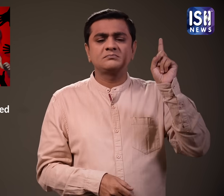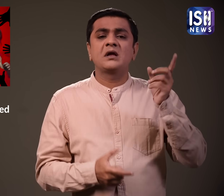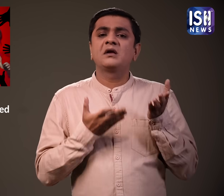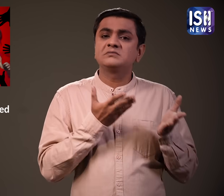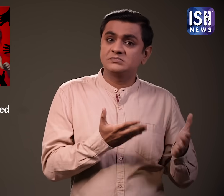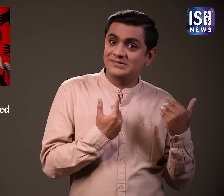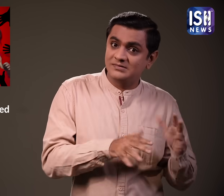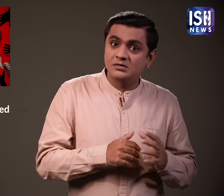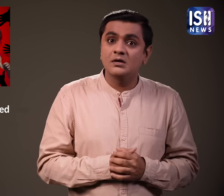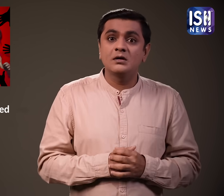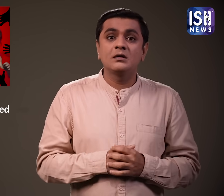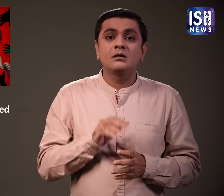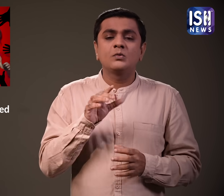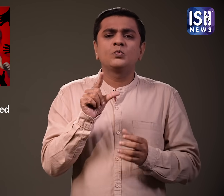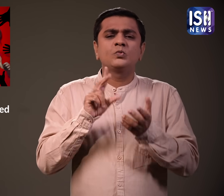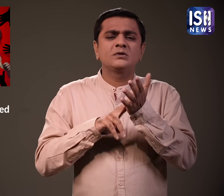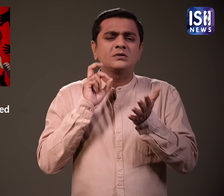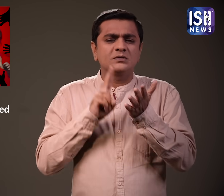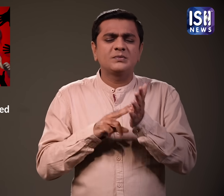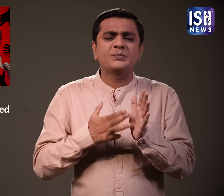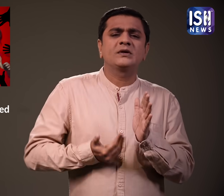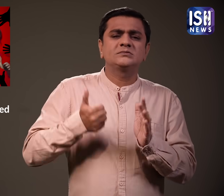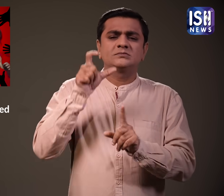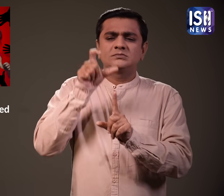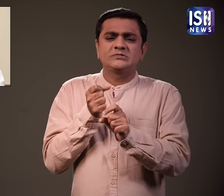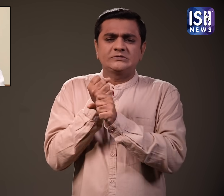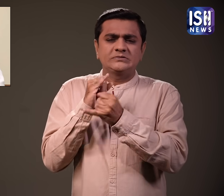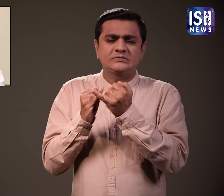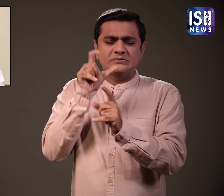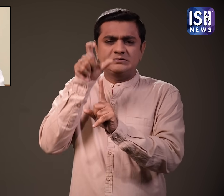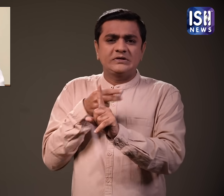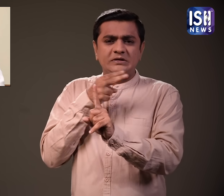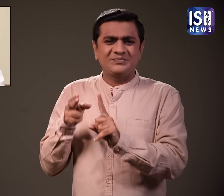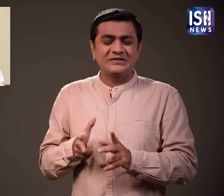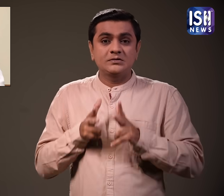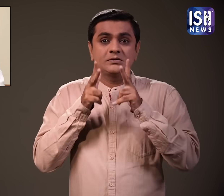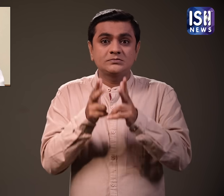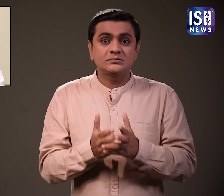केंद्रिय मंत्री किरिराच सिंग ने बिहार की घटना की निंदा की है.